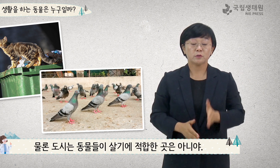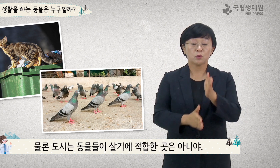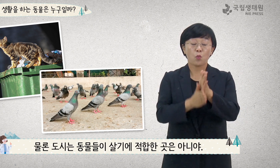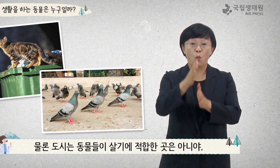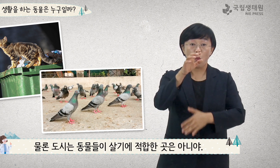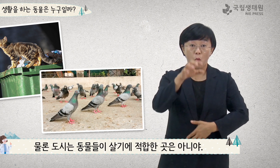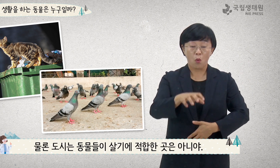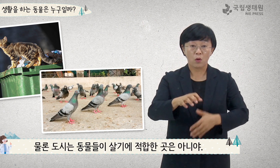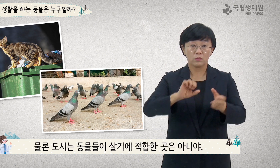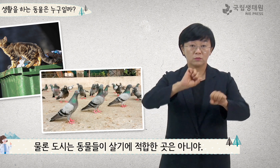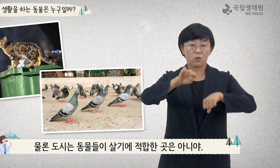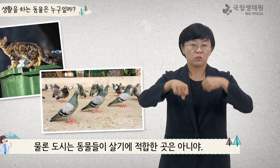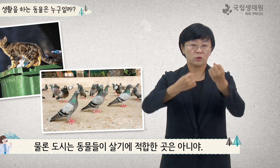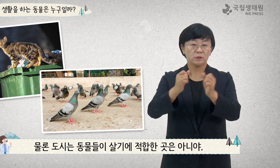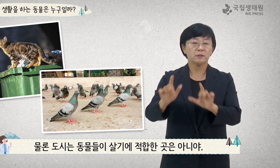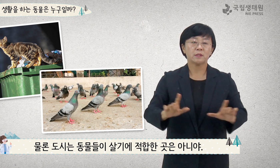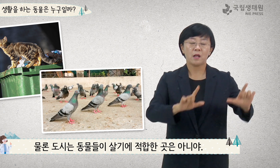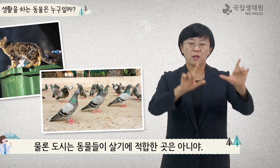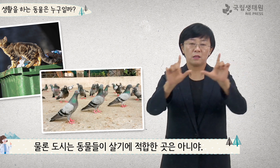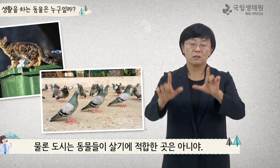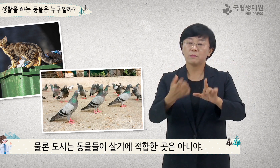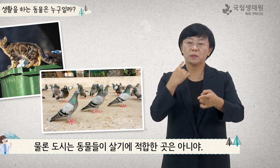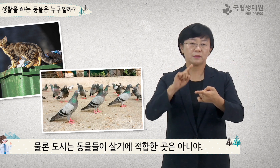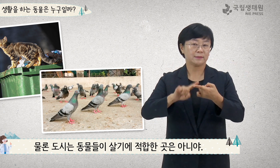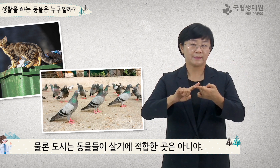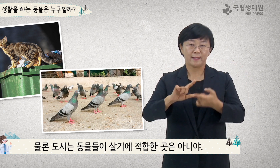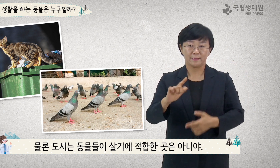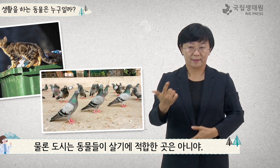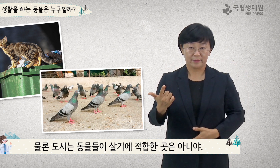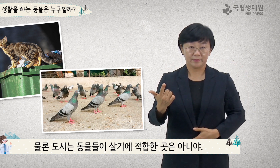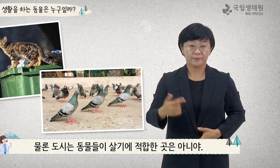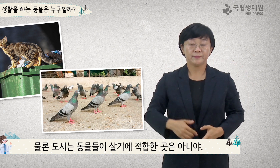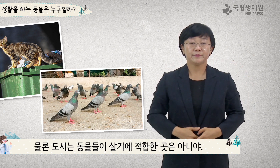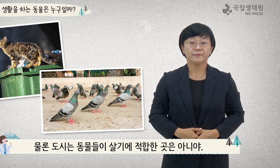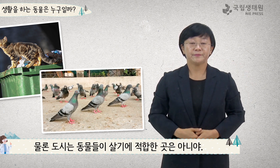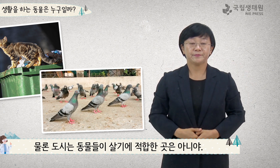물론 도시는 동물들이 살기에 적합한 곳은 아니야.